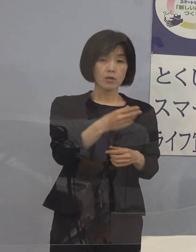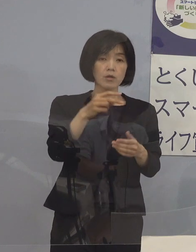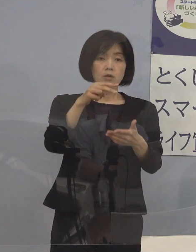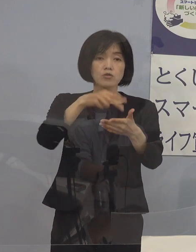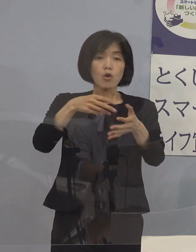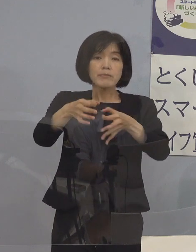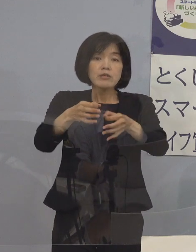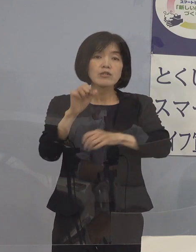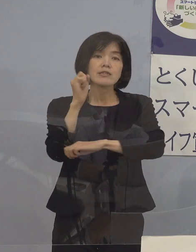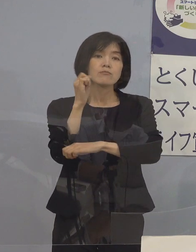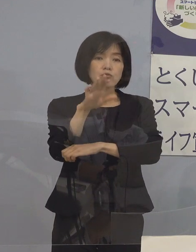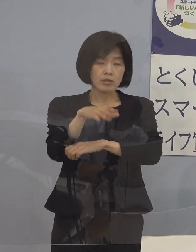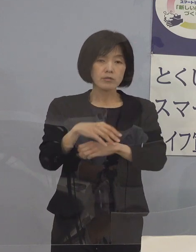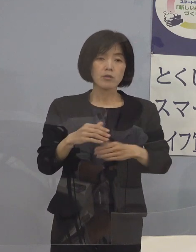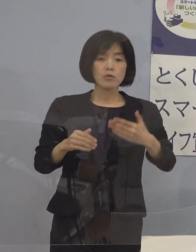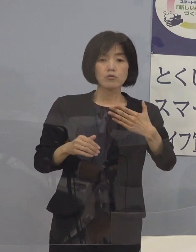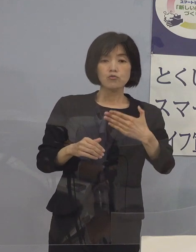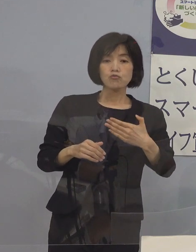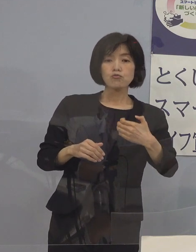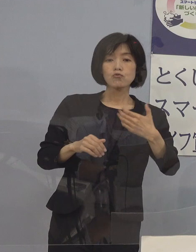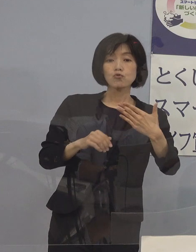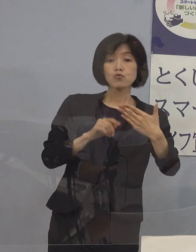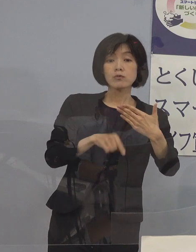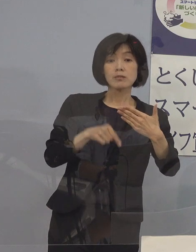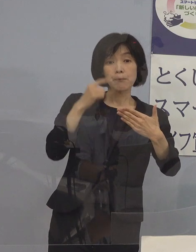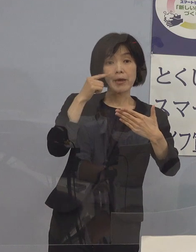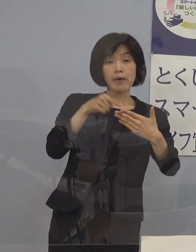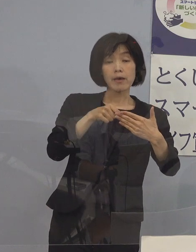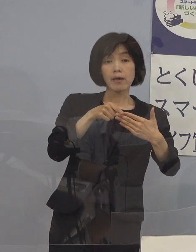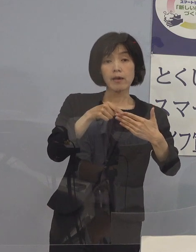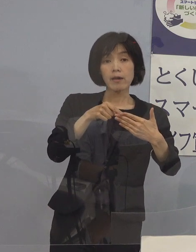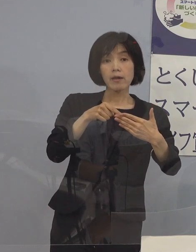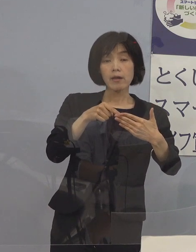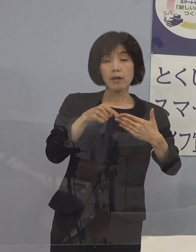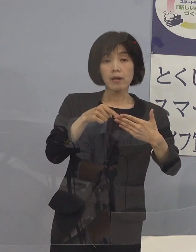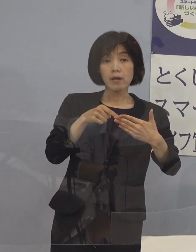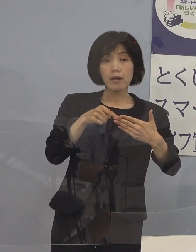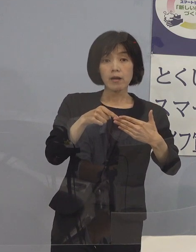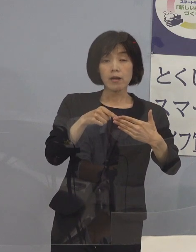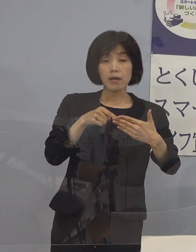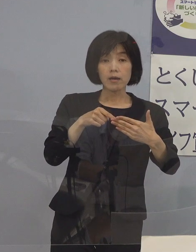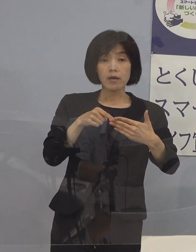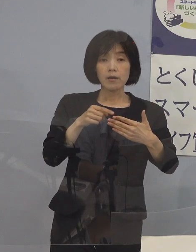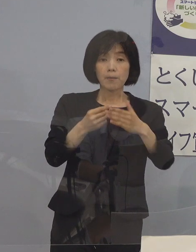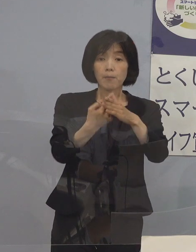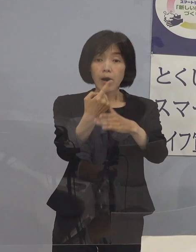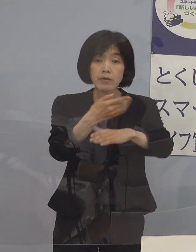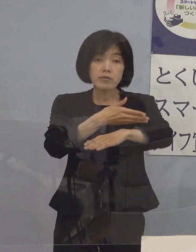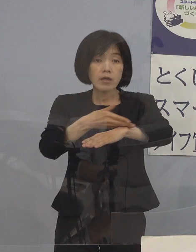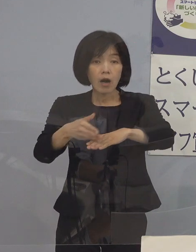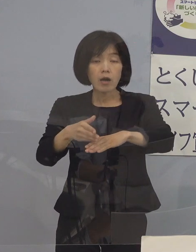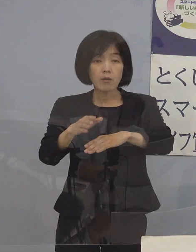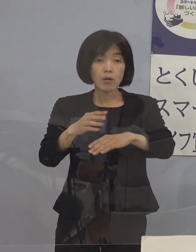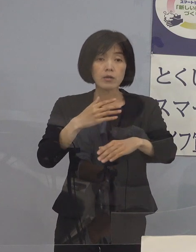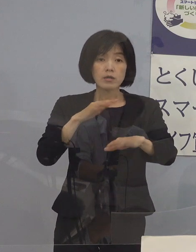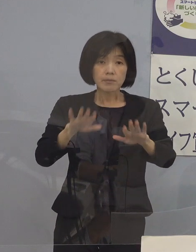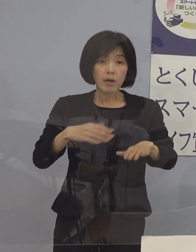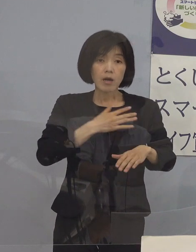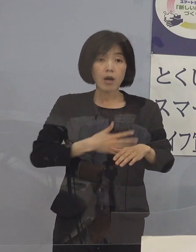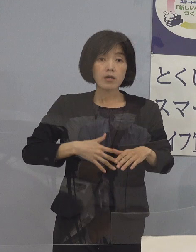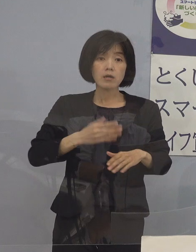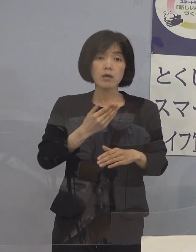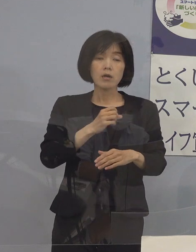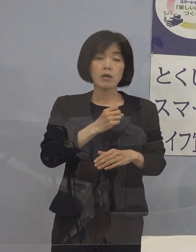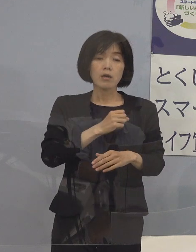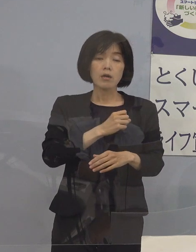読売新聞の、 はい、どうぞ。 99例目の方なんですが、この発覚した経緯なんですが、この方の症状ということなんです